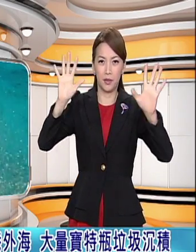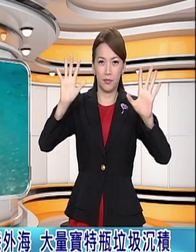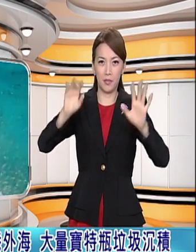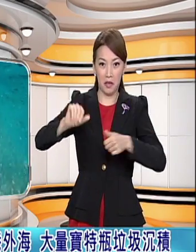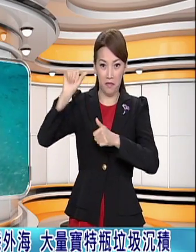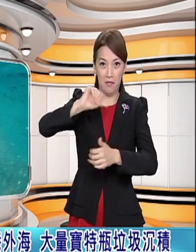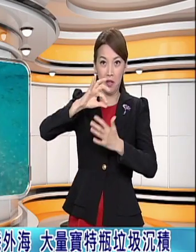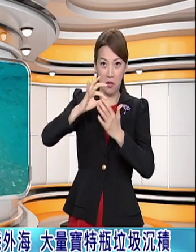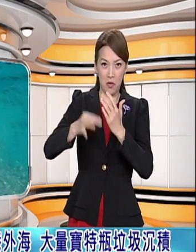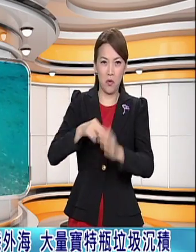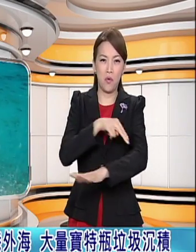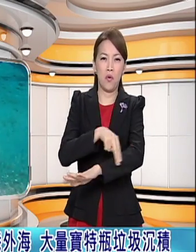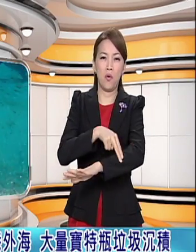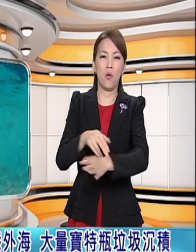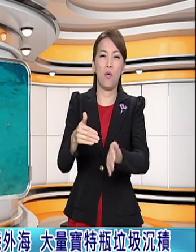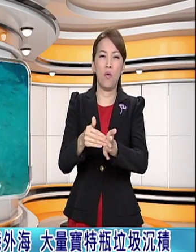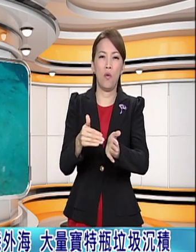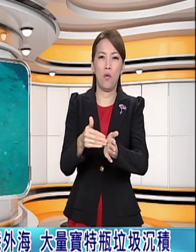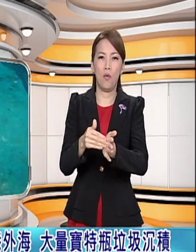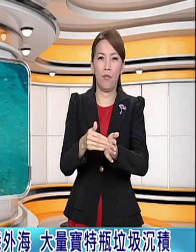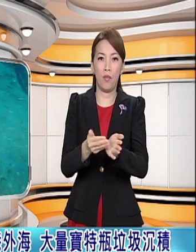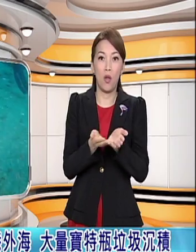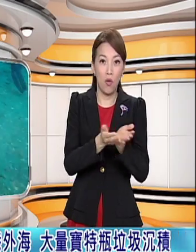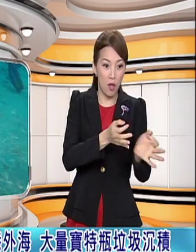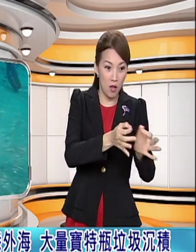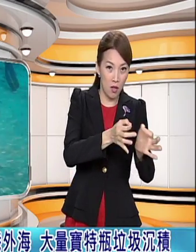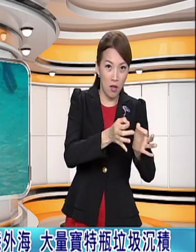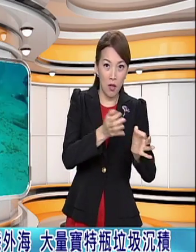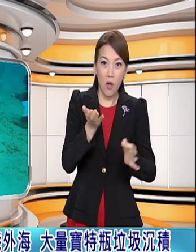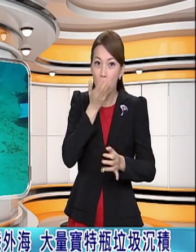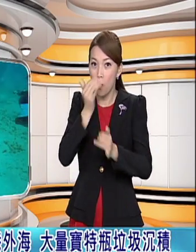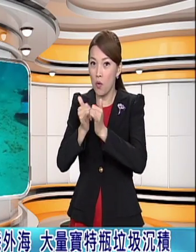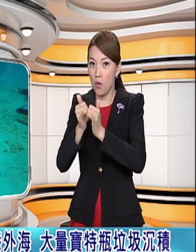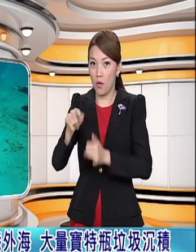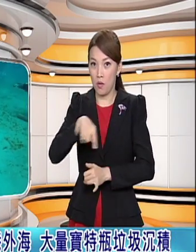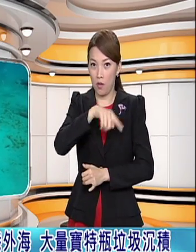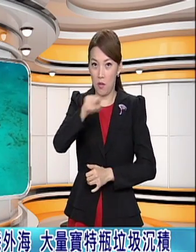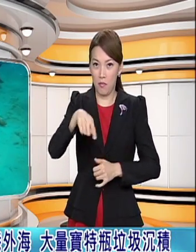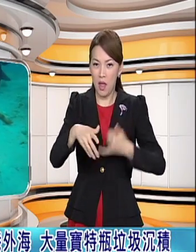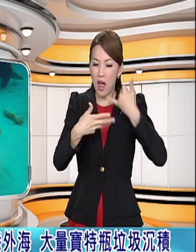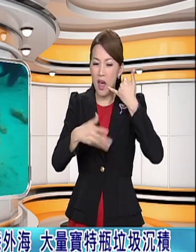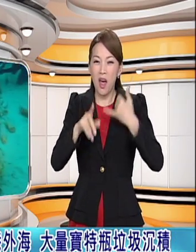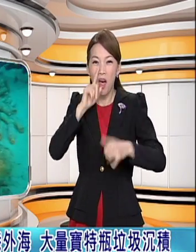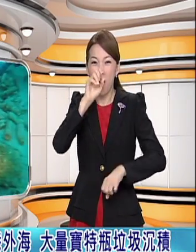者不要随便的乱丢垃圾，污染海洋的生态。